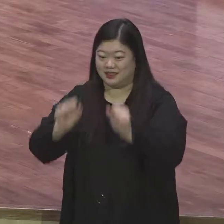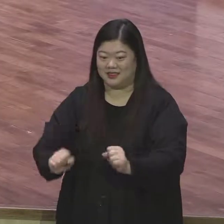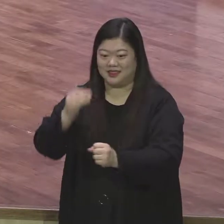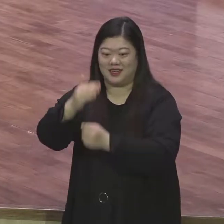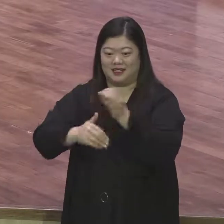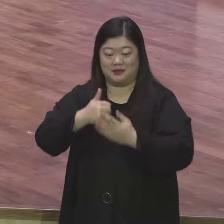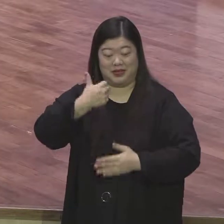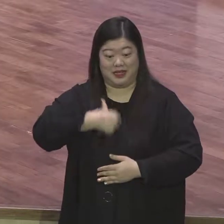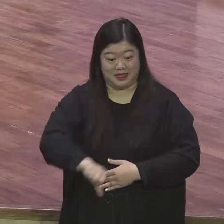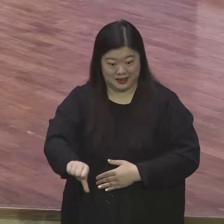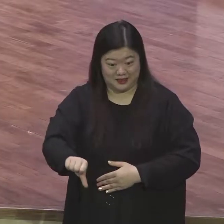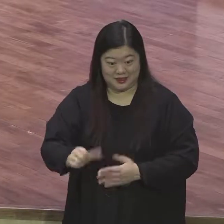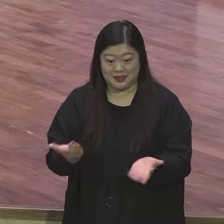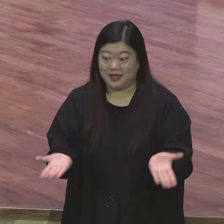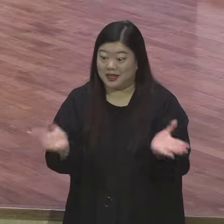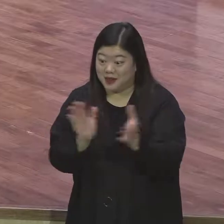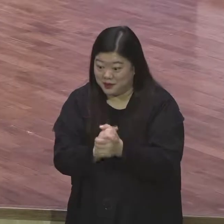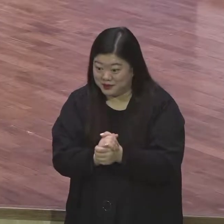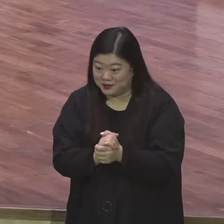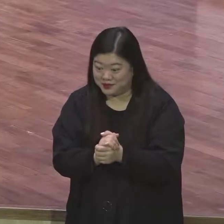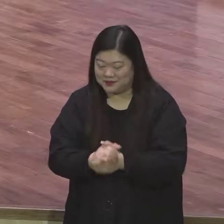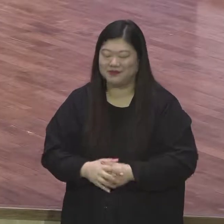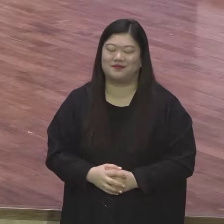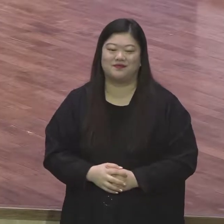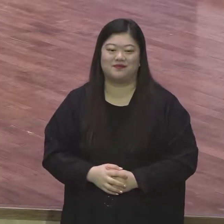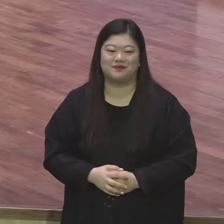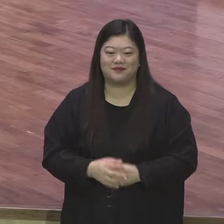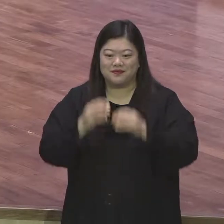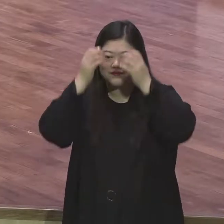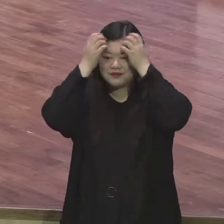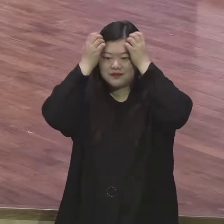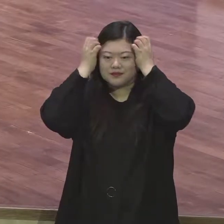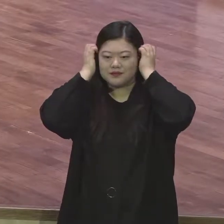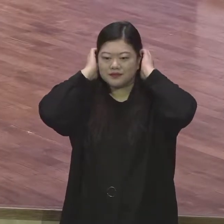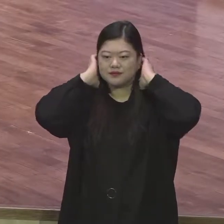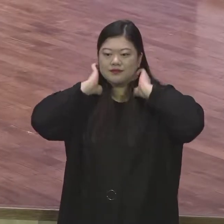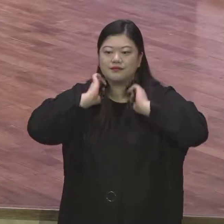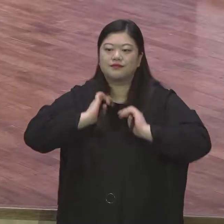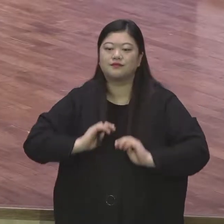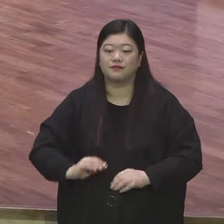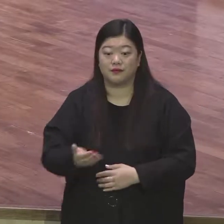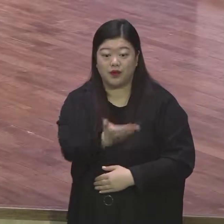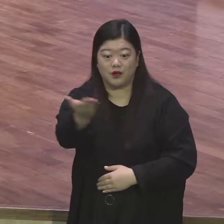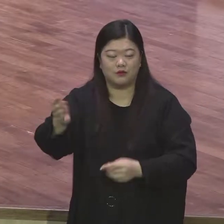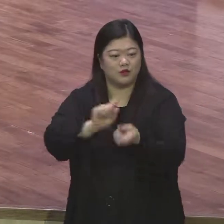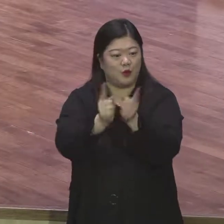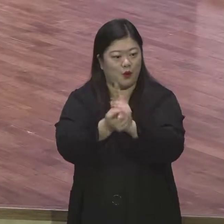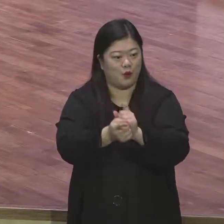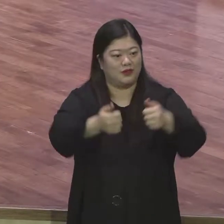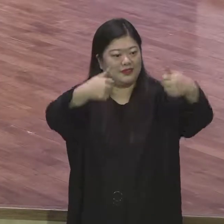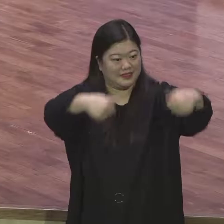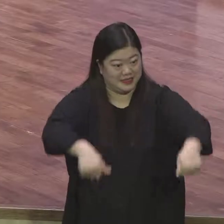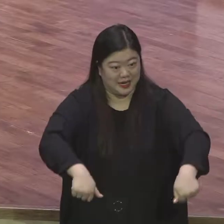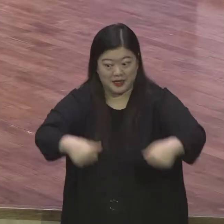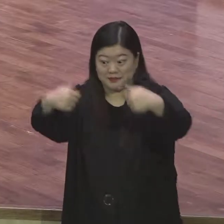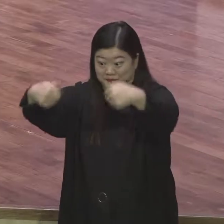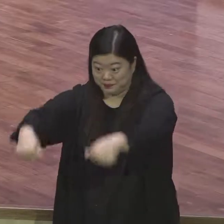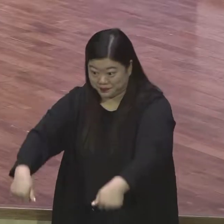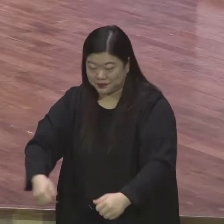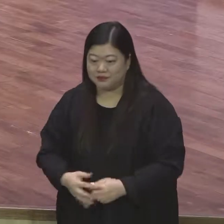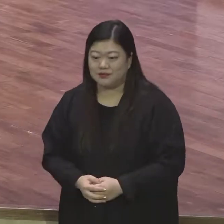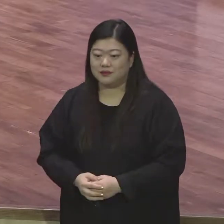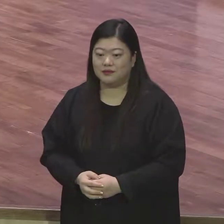하나님의 아들이십니다. 아멘. 우리 해외 성도들도 같이 서로 다 인사합시다.